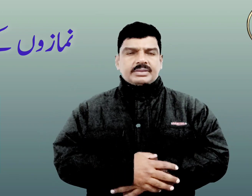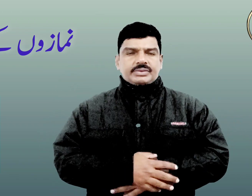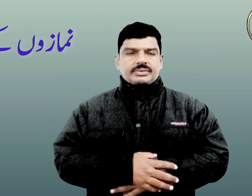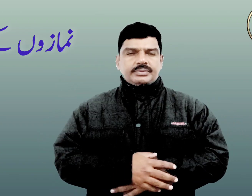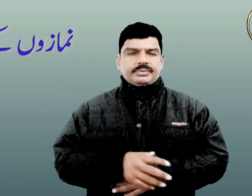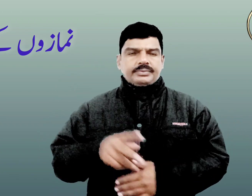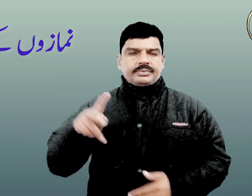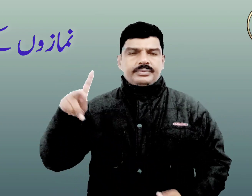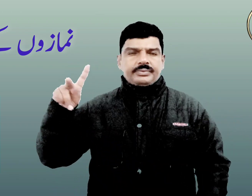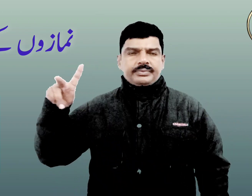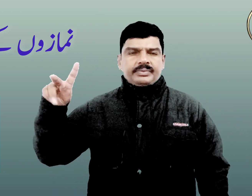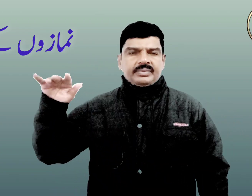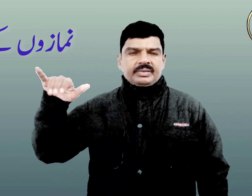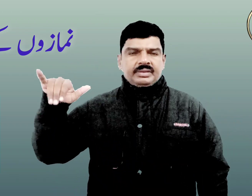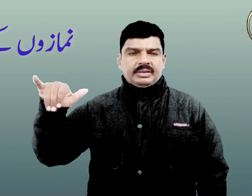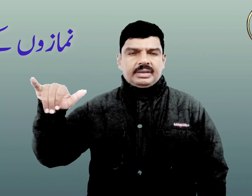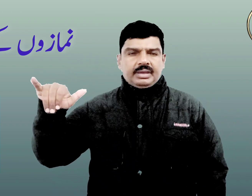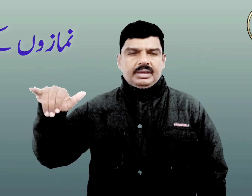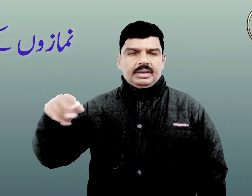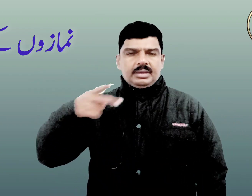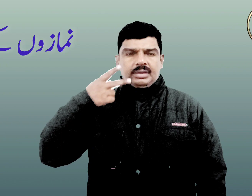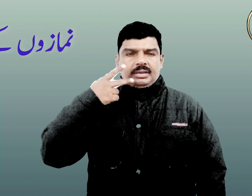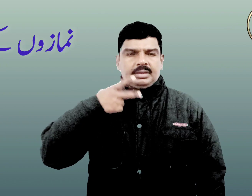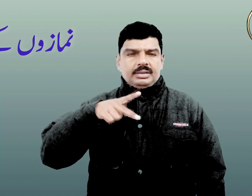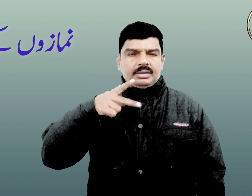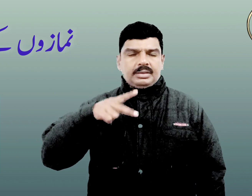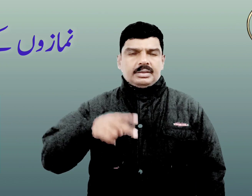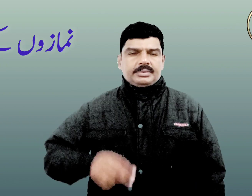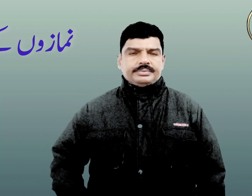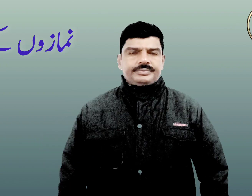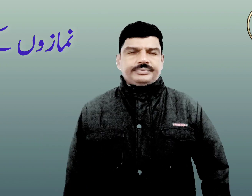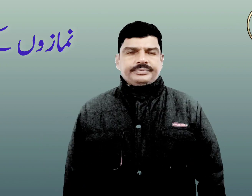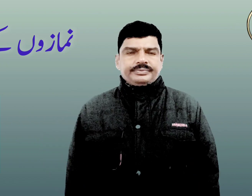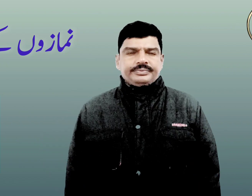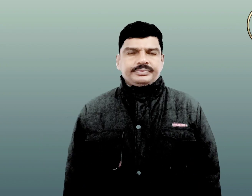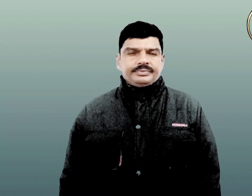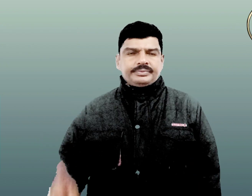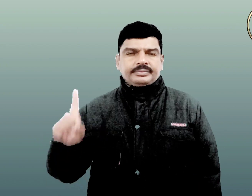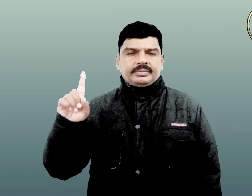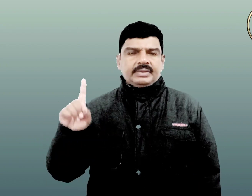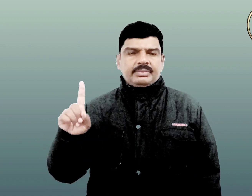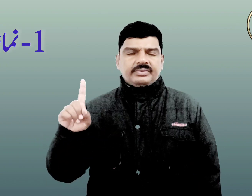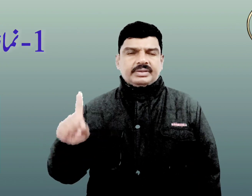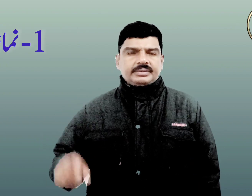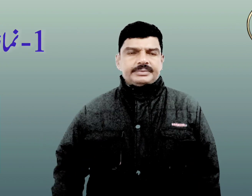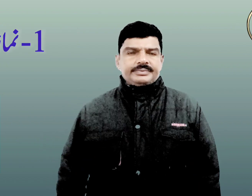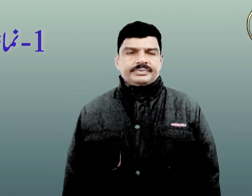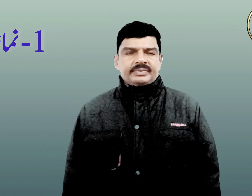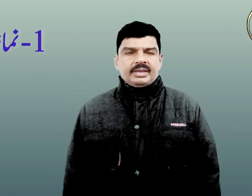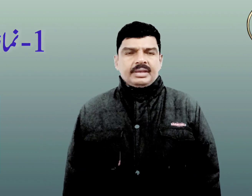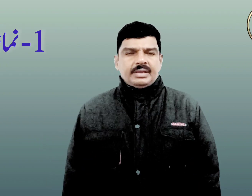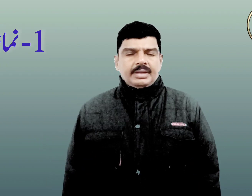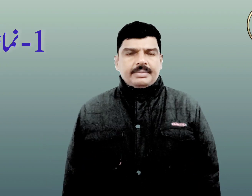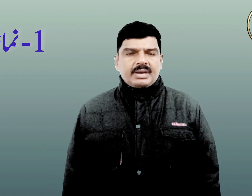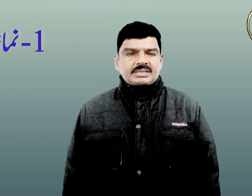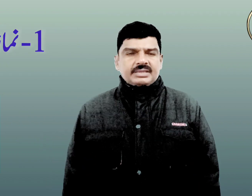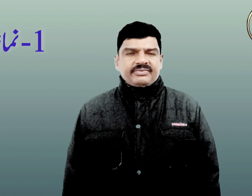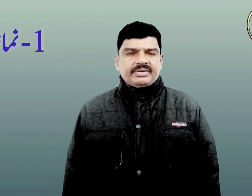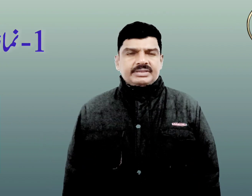नमाजों के नाम। नंबर 1, नमाज फजर,